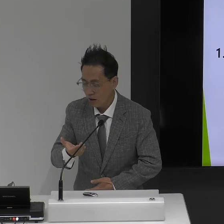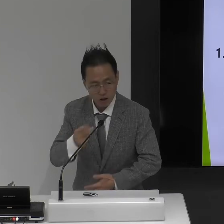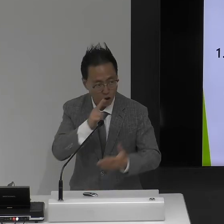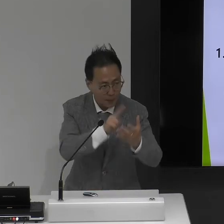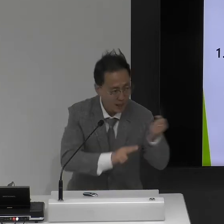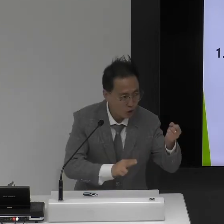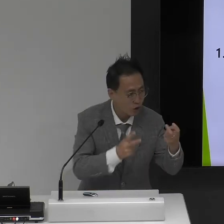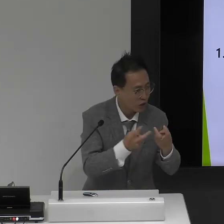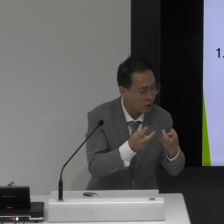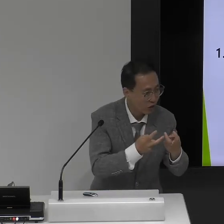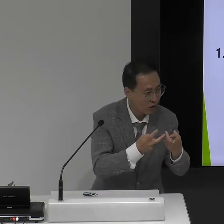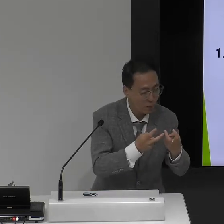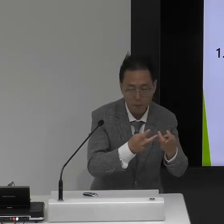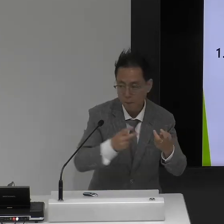그거 팔아서 어떻게 했어요?